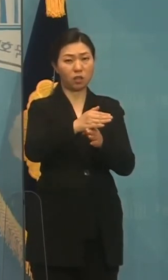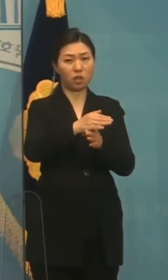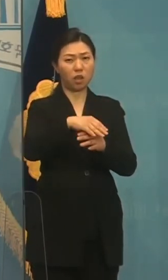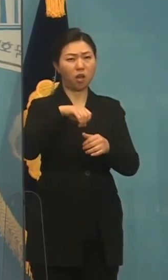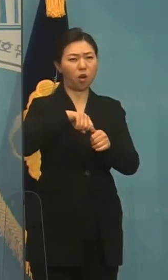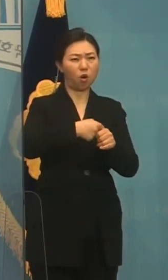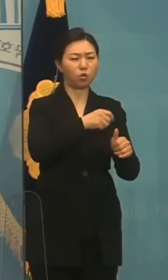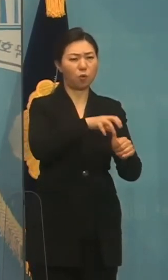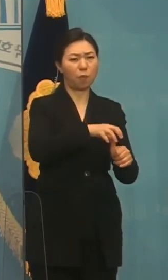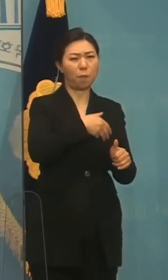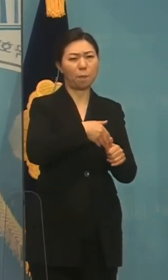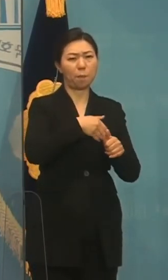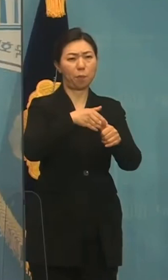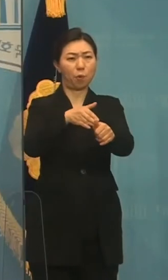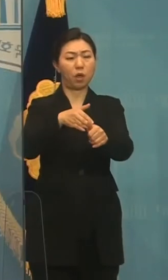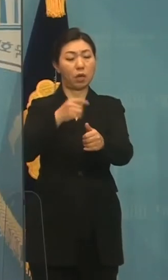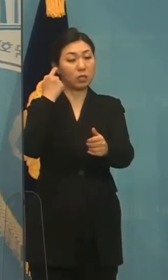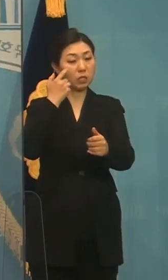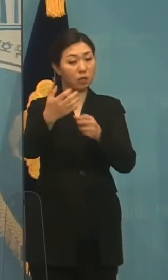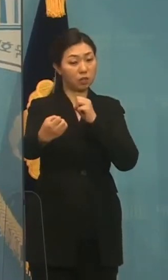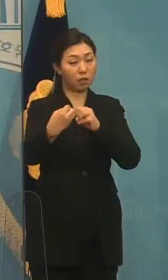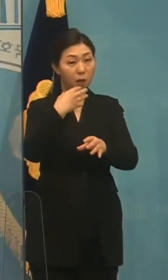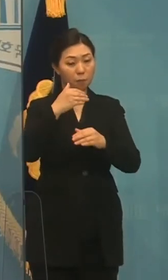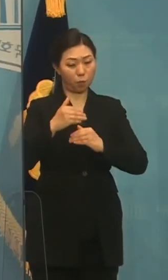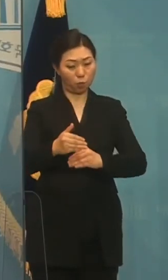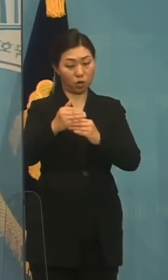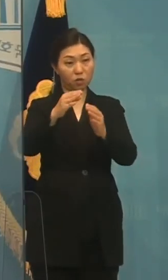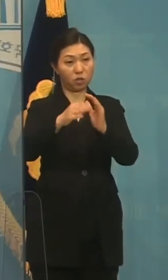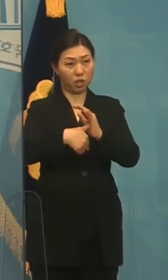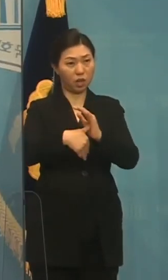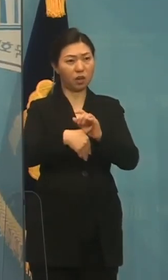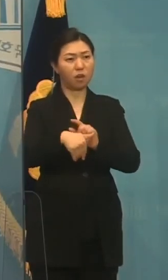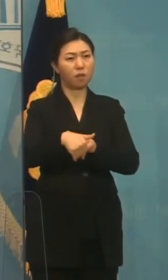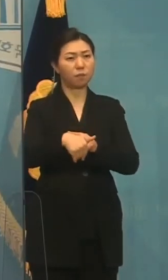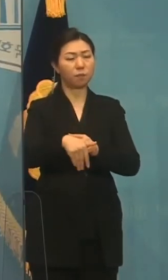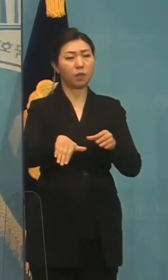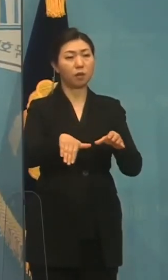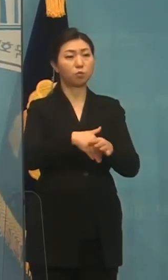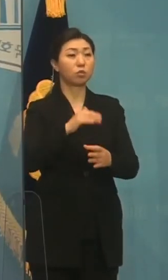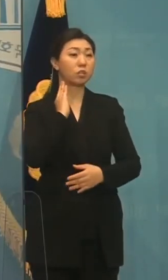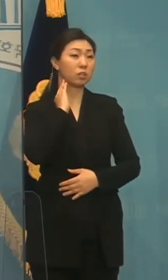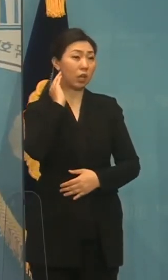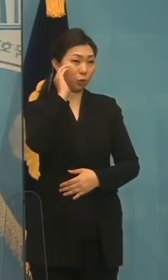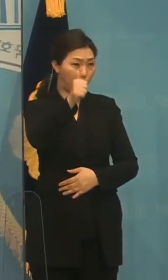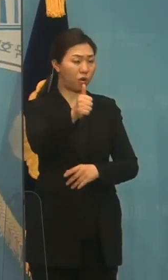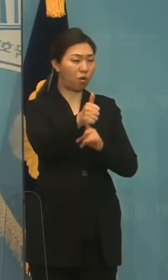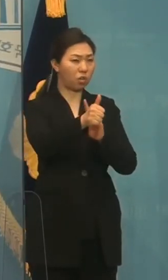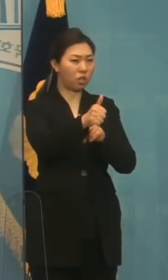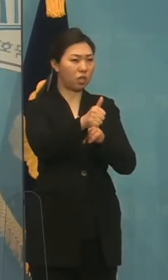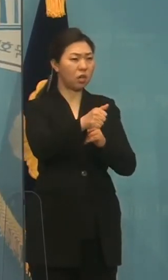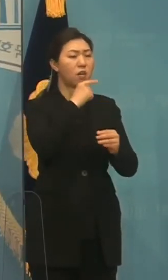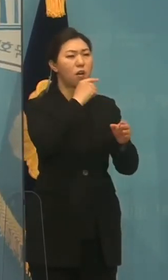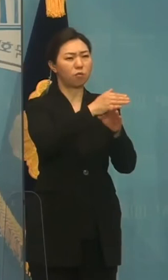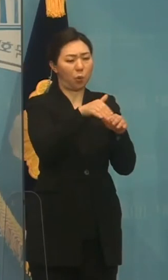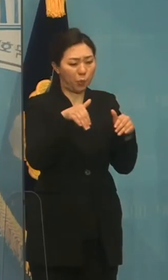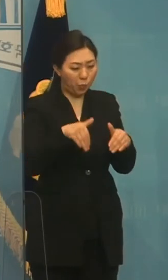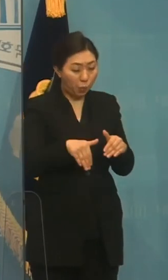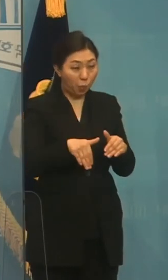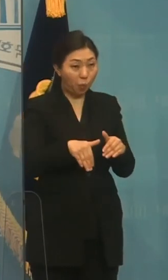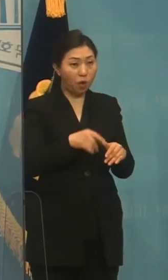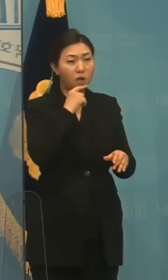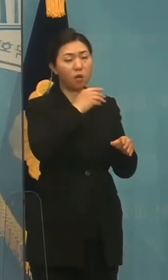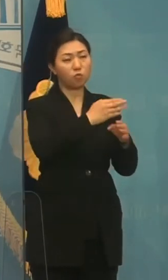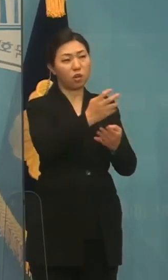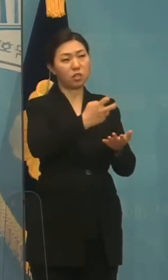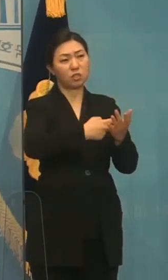대한 질의 응답 과정에서 문재인 정부의 불종적인 대북가는 여지없이 나타났습니다.